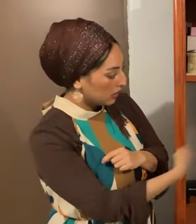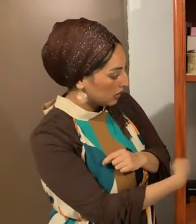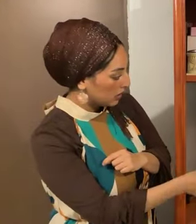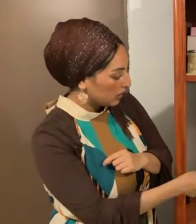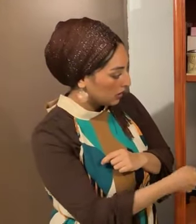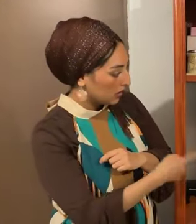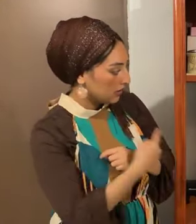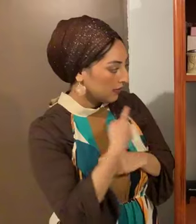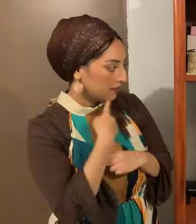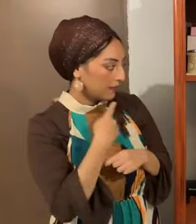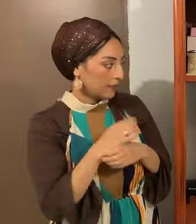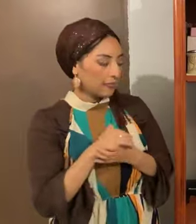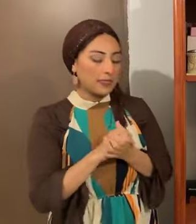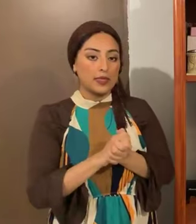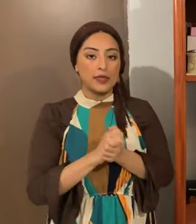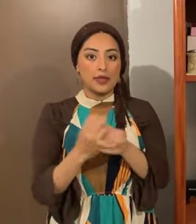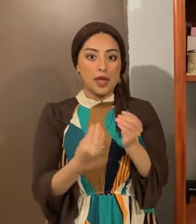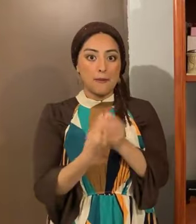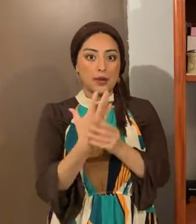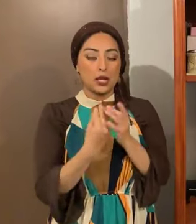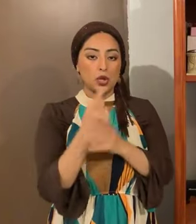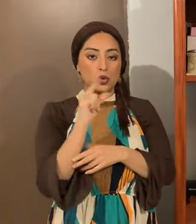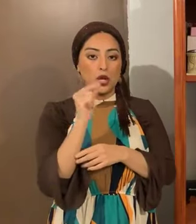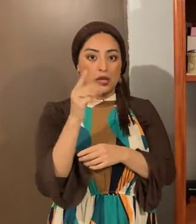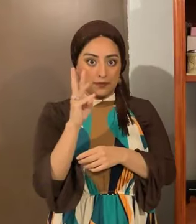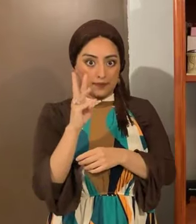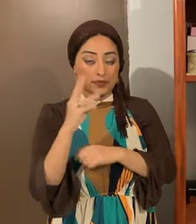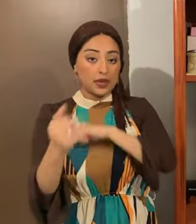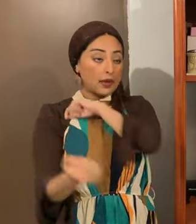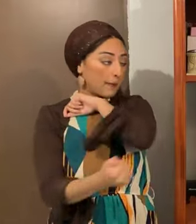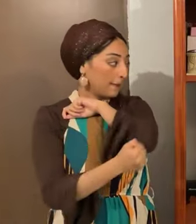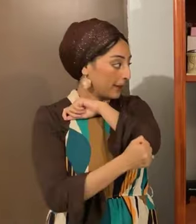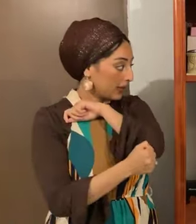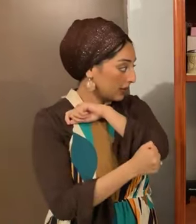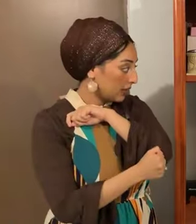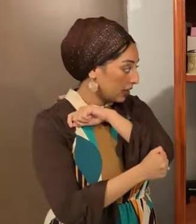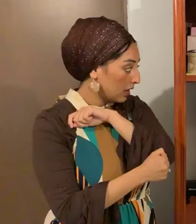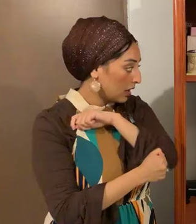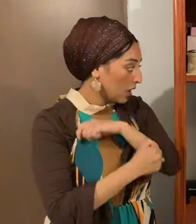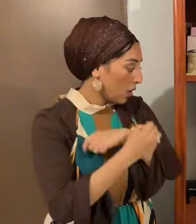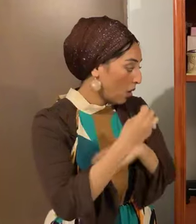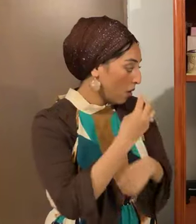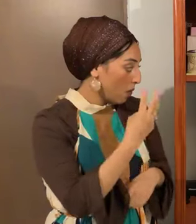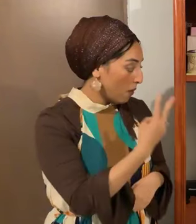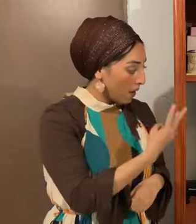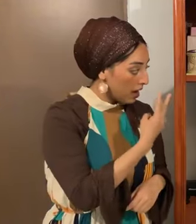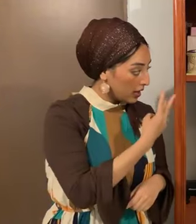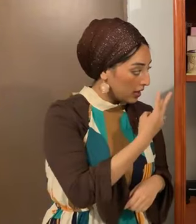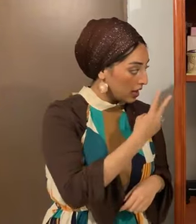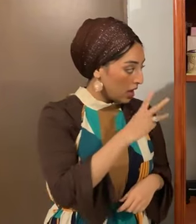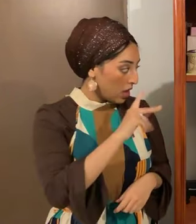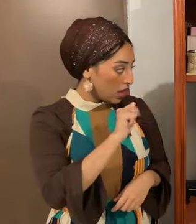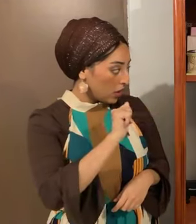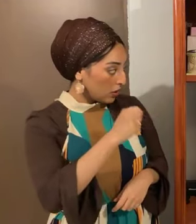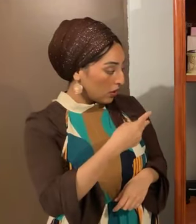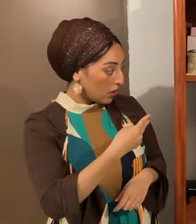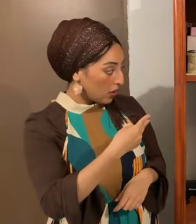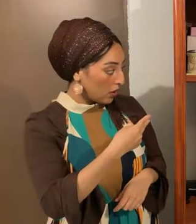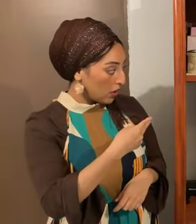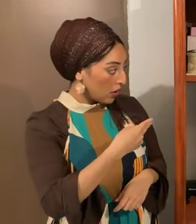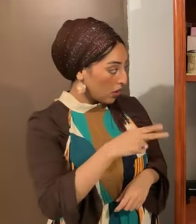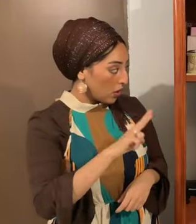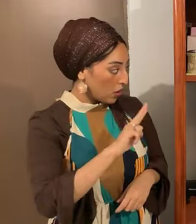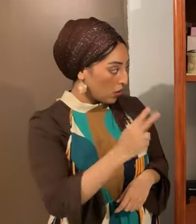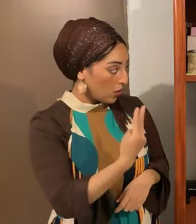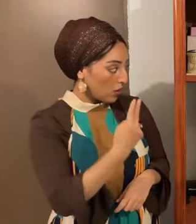Yahweh Primavera 2026. Pesaj, miércoles 1 al jueves 2 de abril. Ya